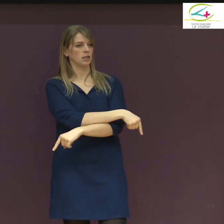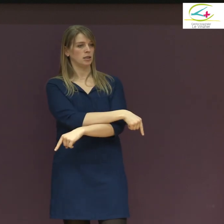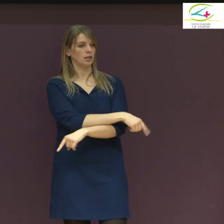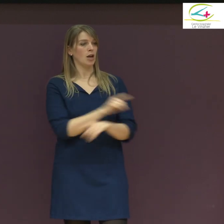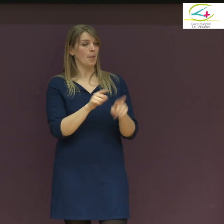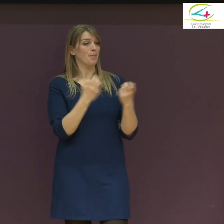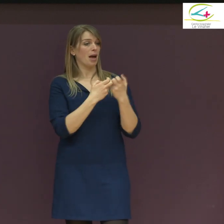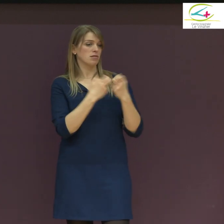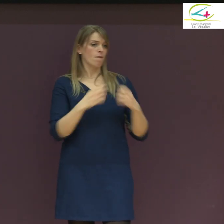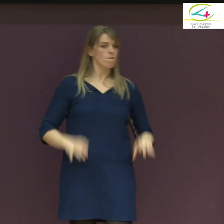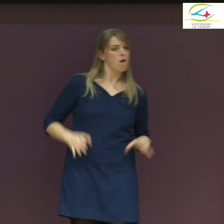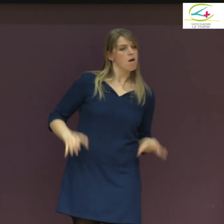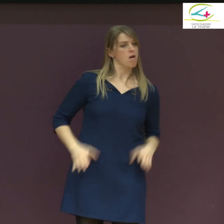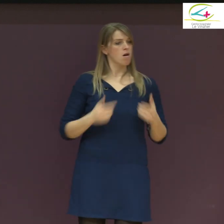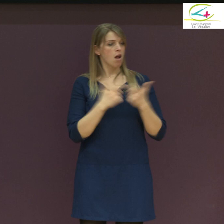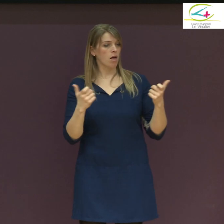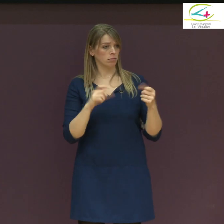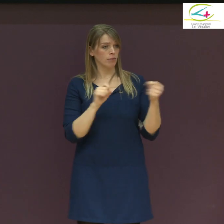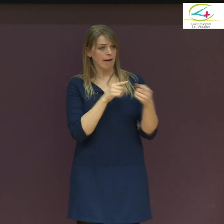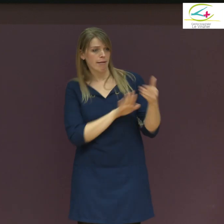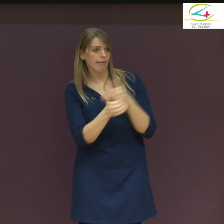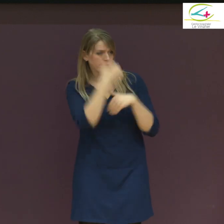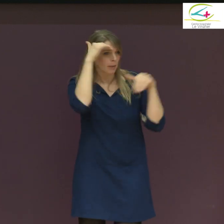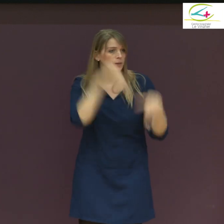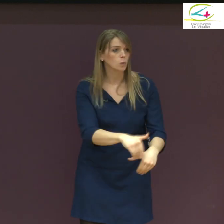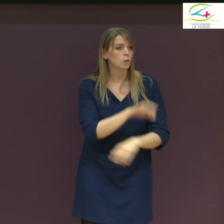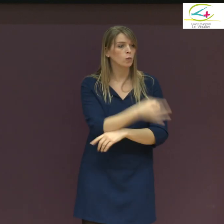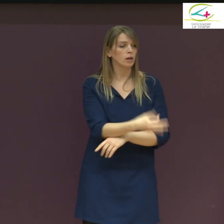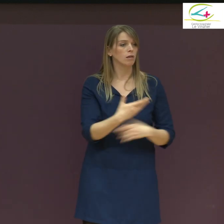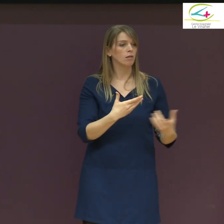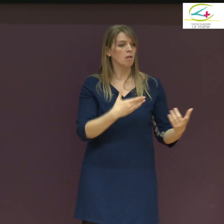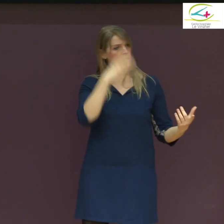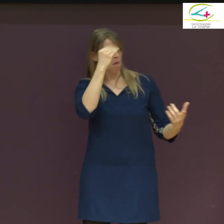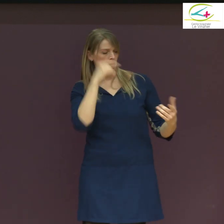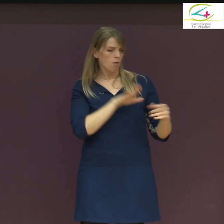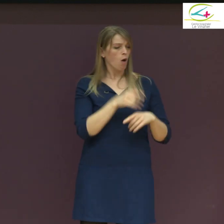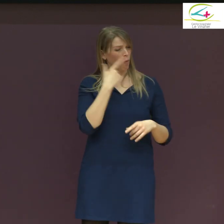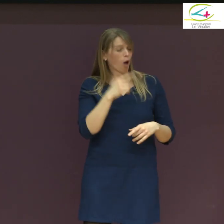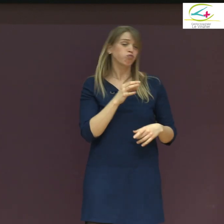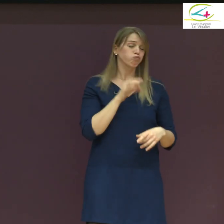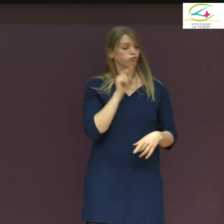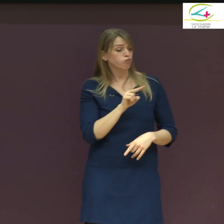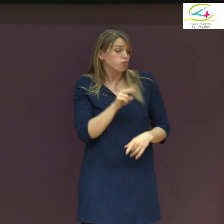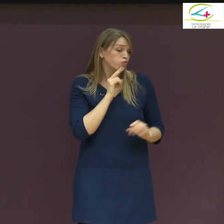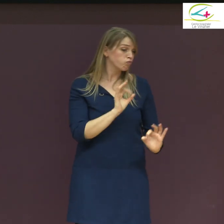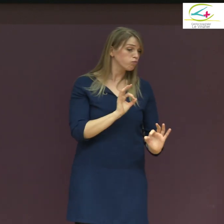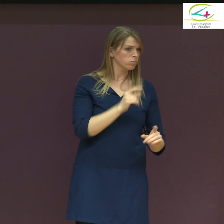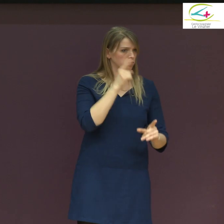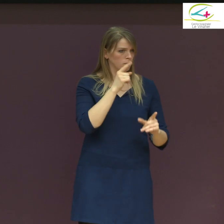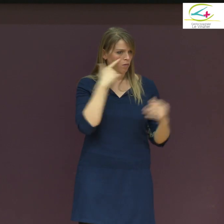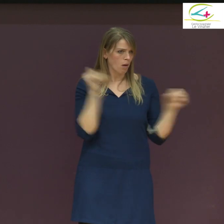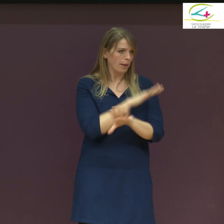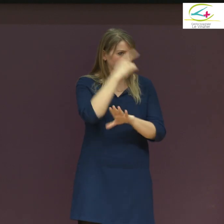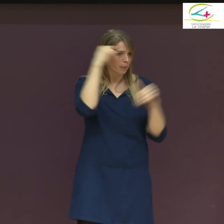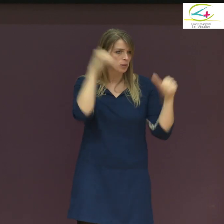masque de la délinquance. Et quand vous avez un délinquant, de là, vous allez penser que c'est une dépression. C'est, vous voyez, hein, alors ça ne veut pas dire que